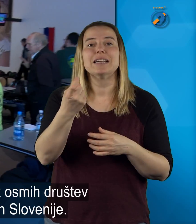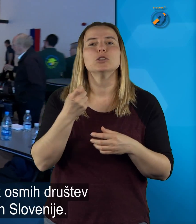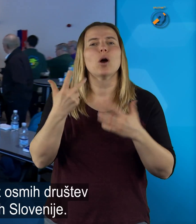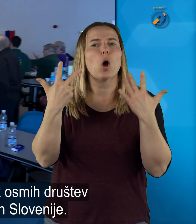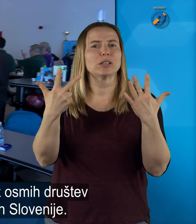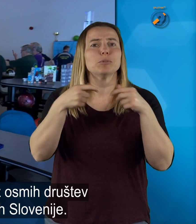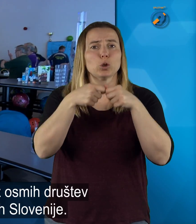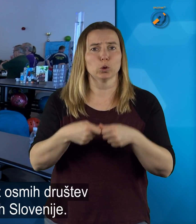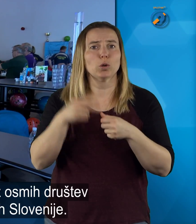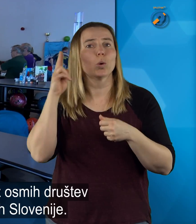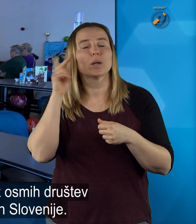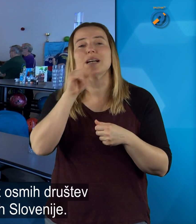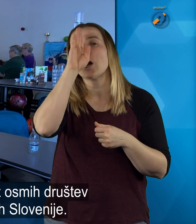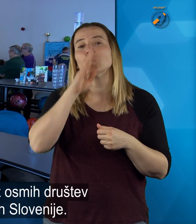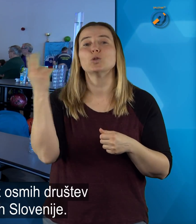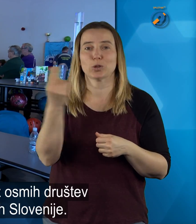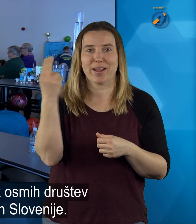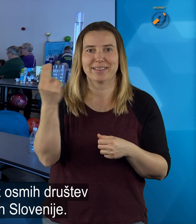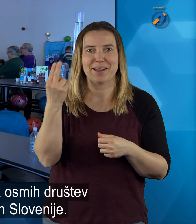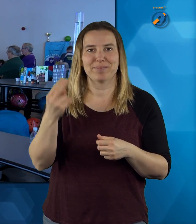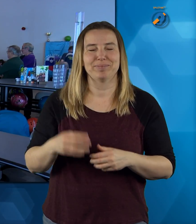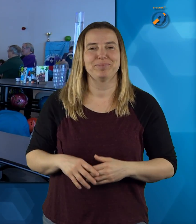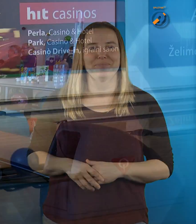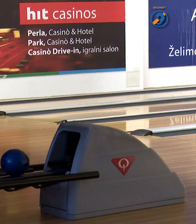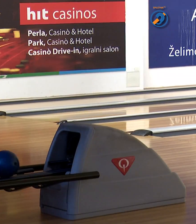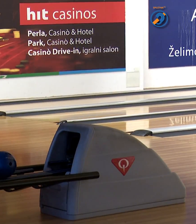8 društev gluhih in naglušnih Slovenije.